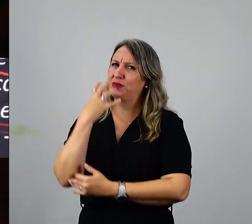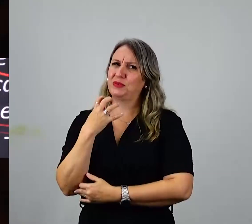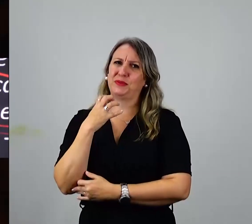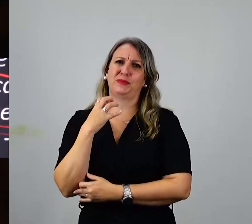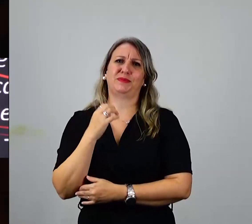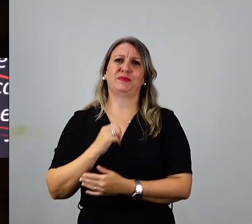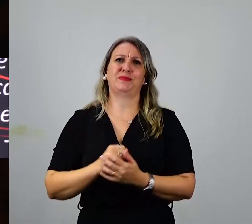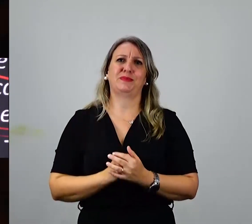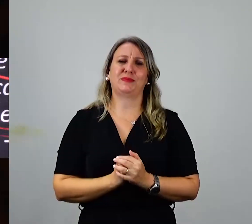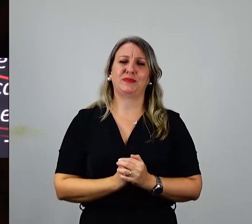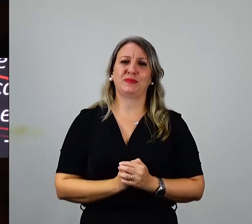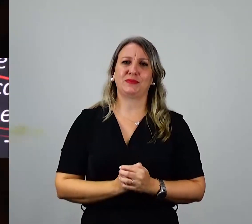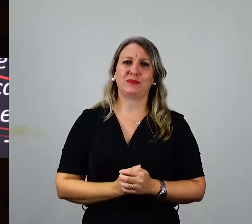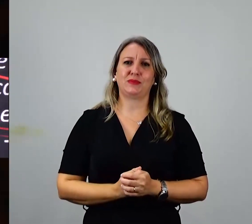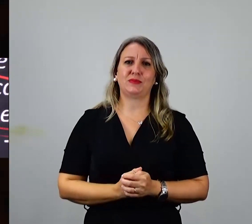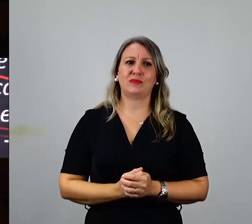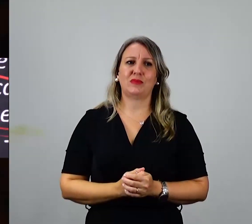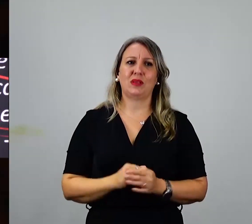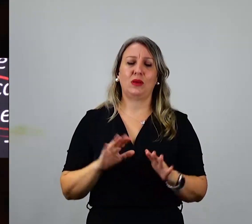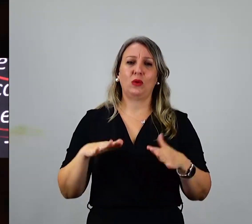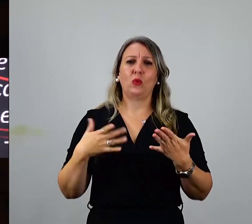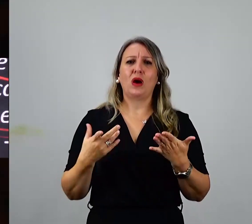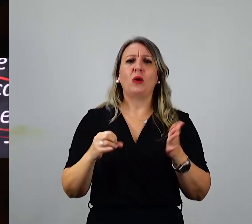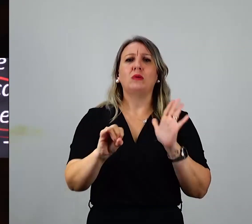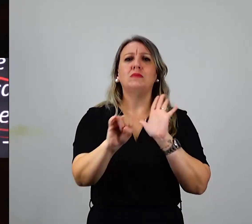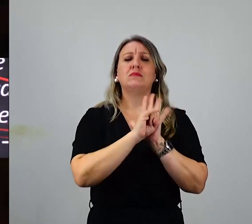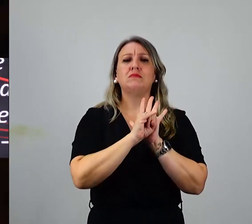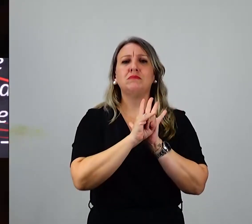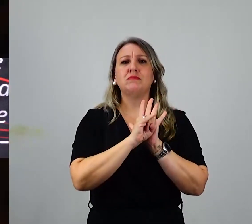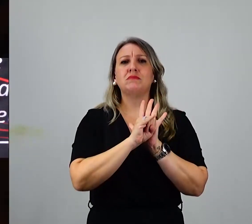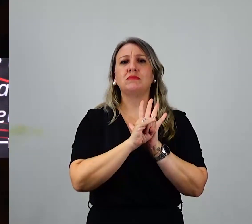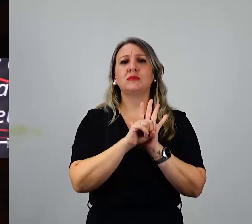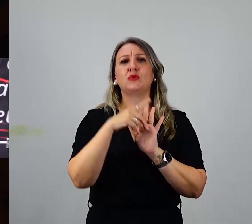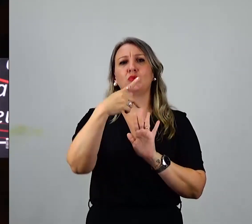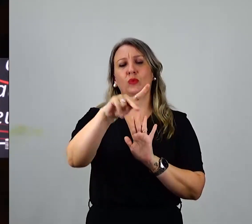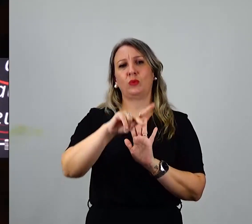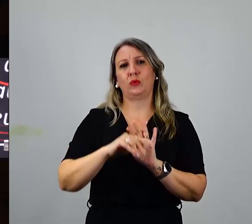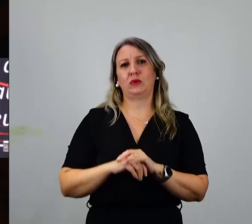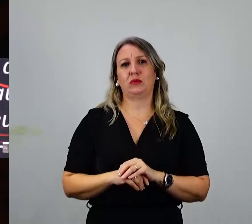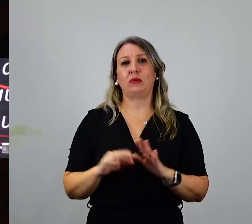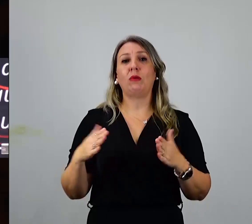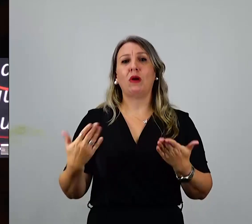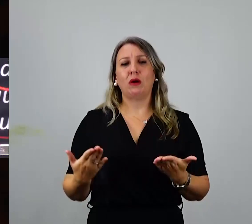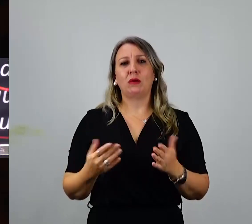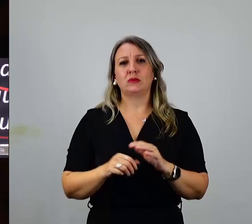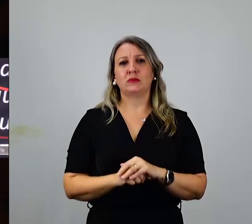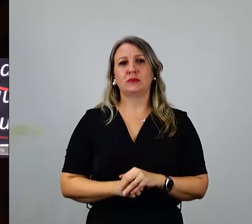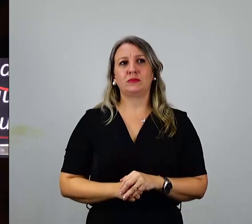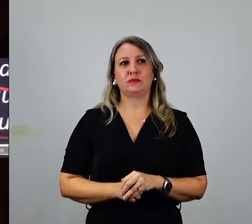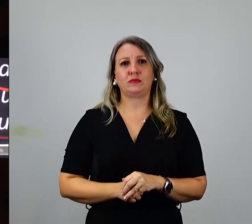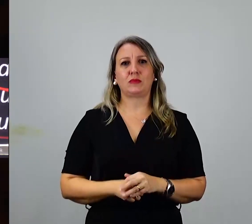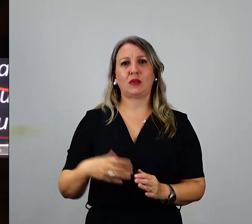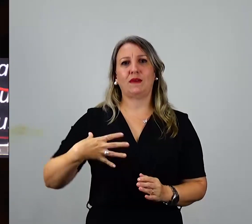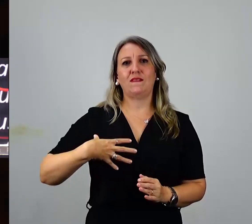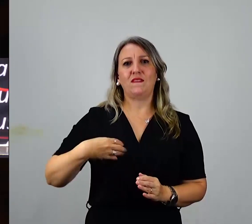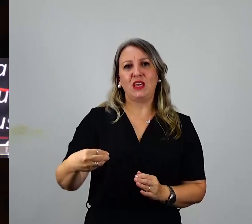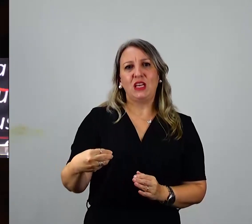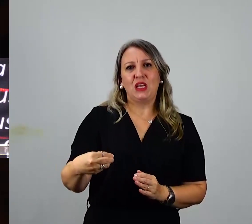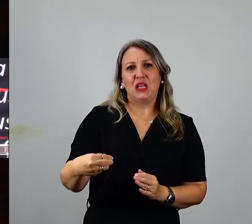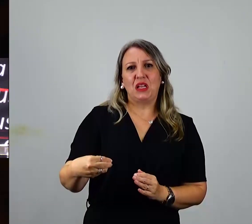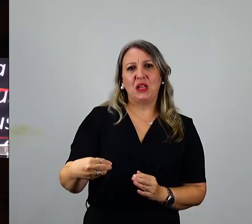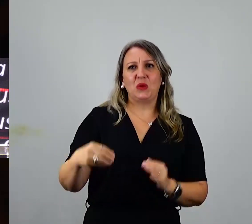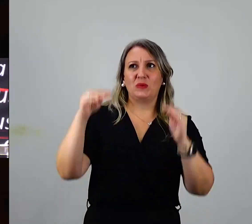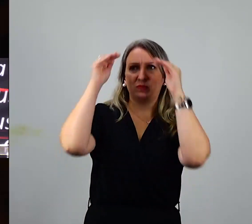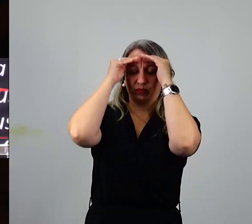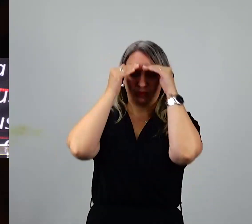para vocês, qual é a sua identidade? Você é um filho ou filha da